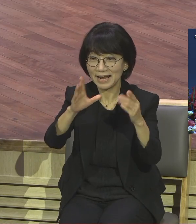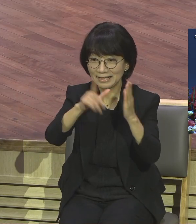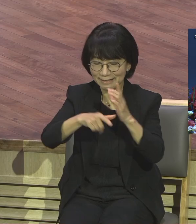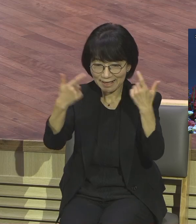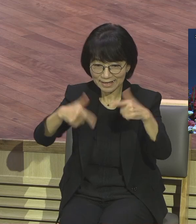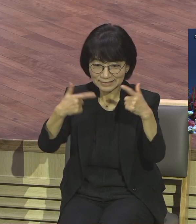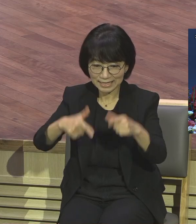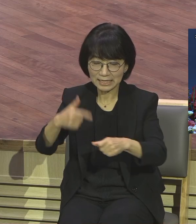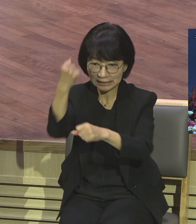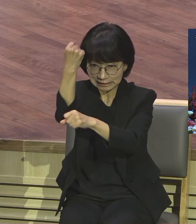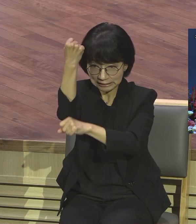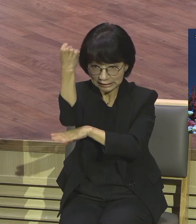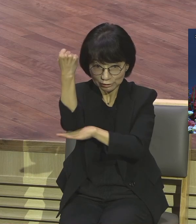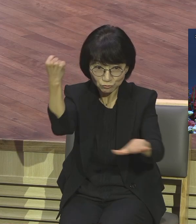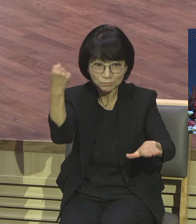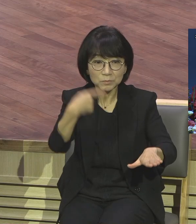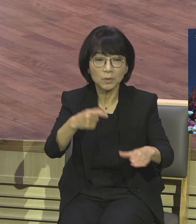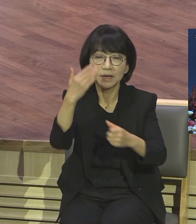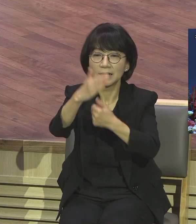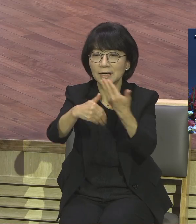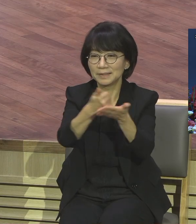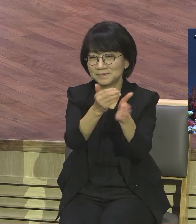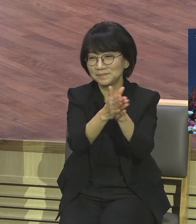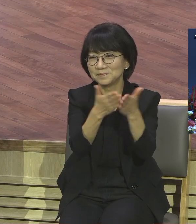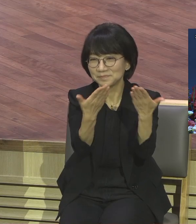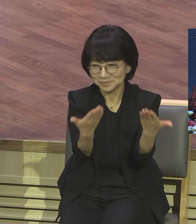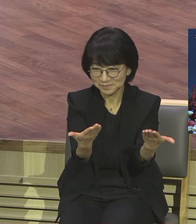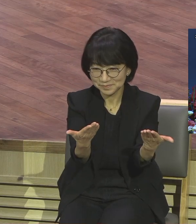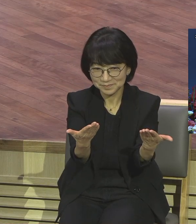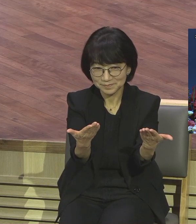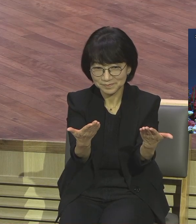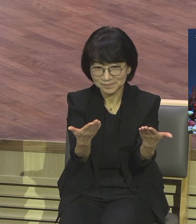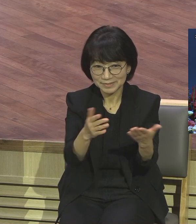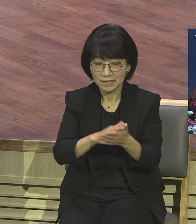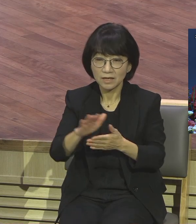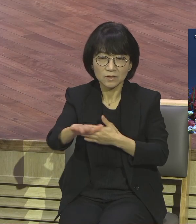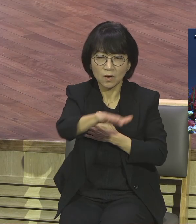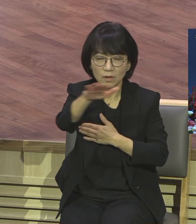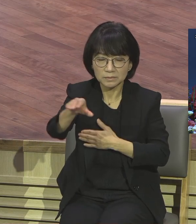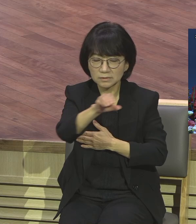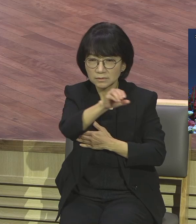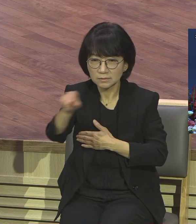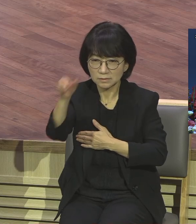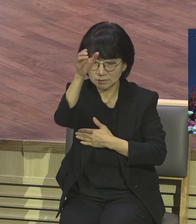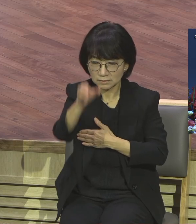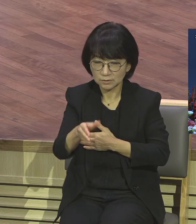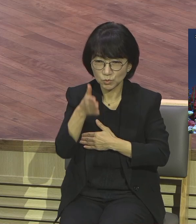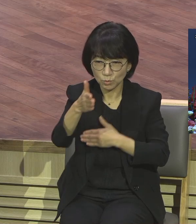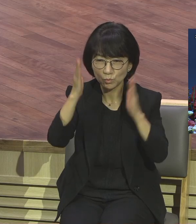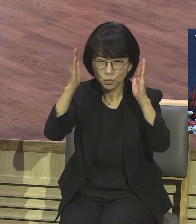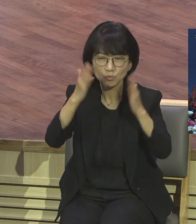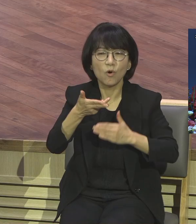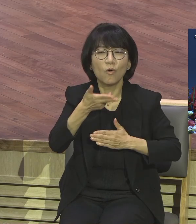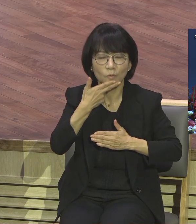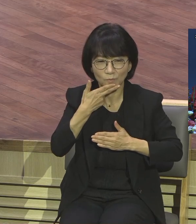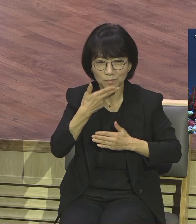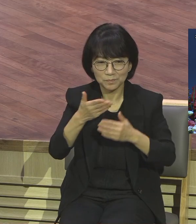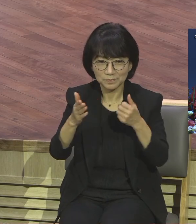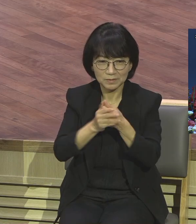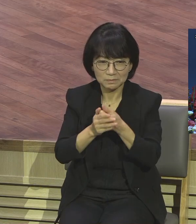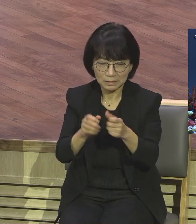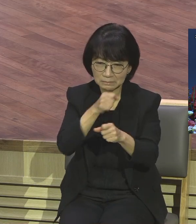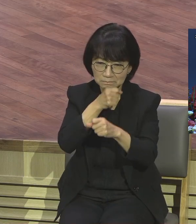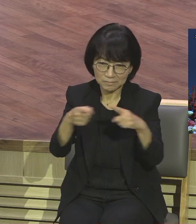알아야지. 여러분은 평신도나 신학을 하지 않기 때문에 신학적인 평가를 못해요. 우리 목사들은 신학적 평가를, 신학을 알기